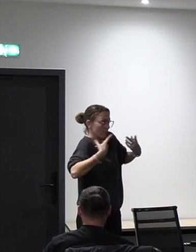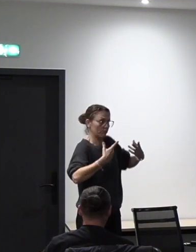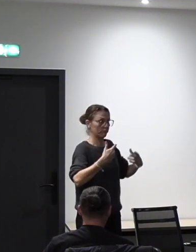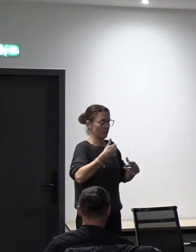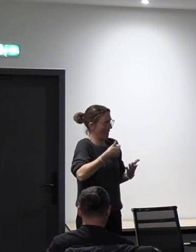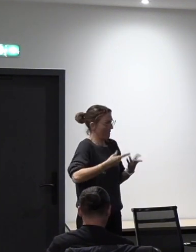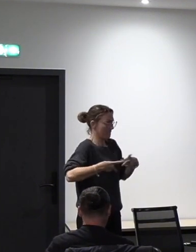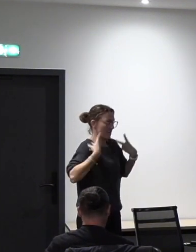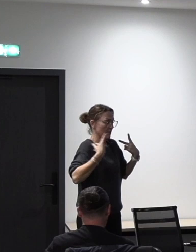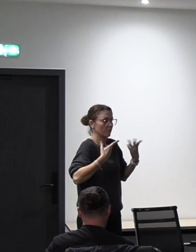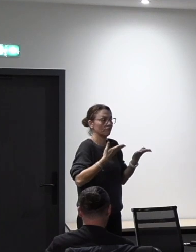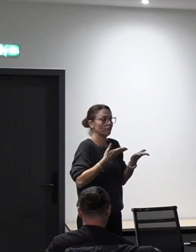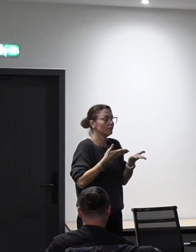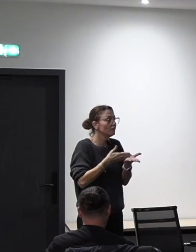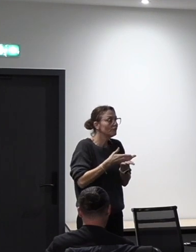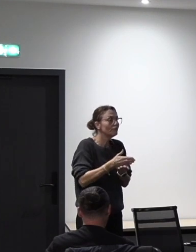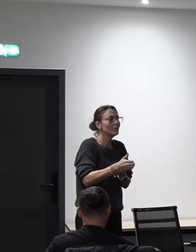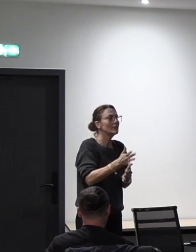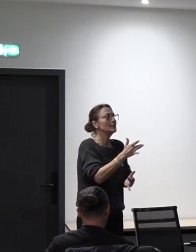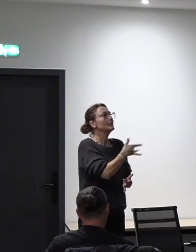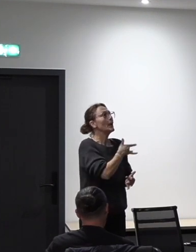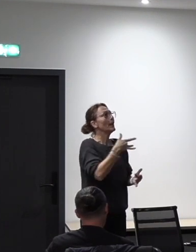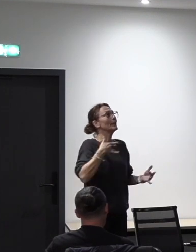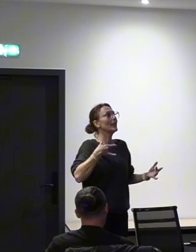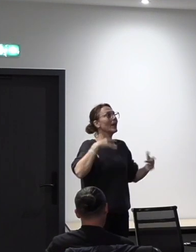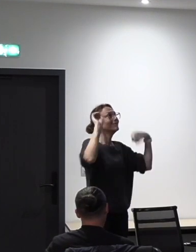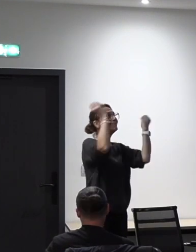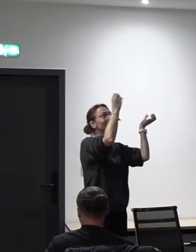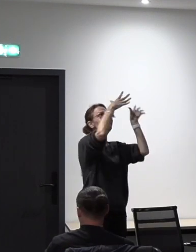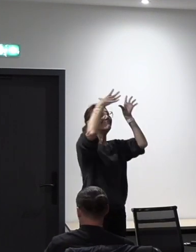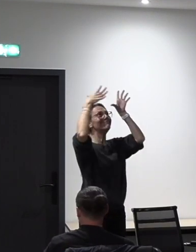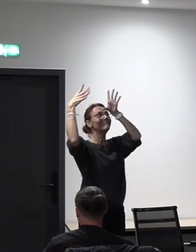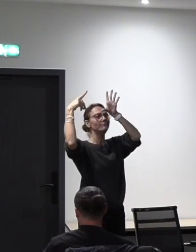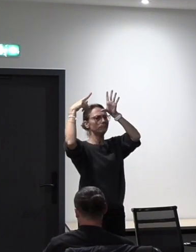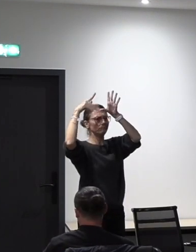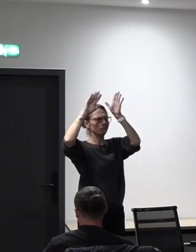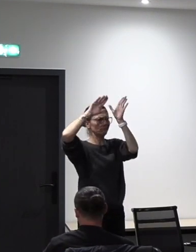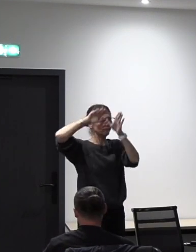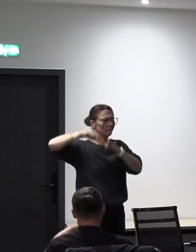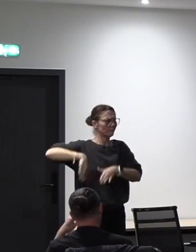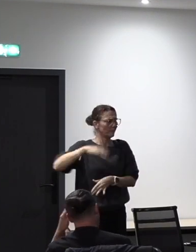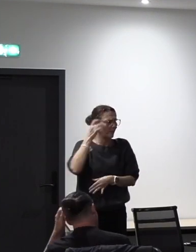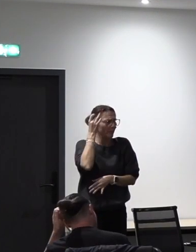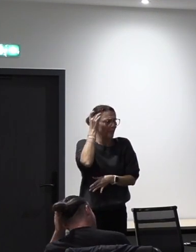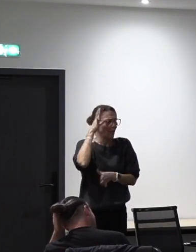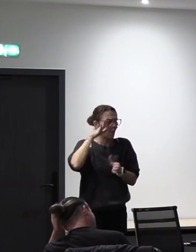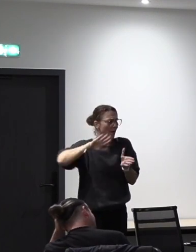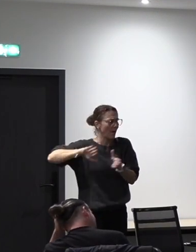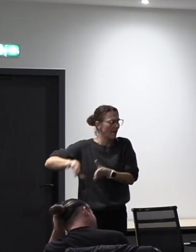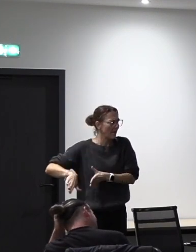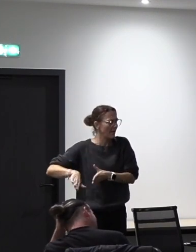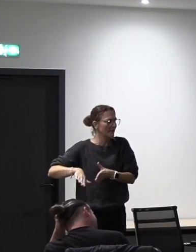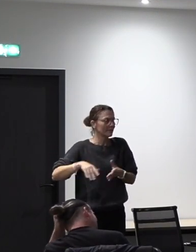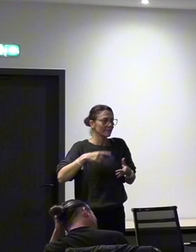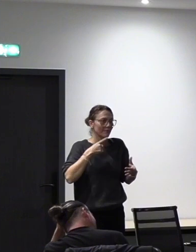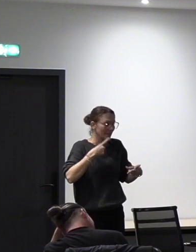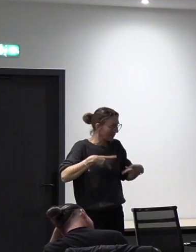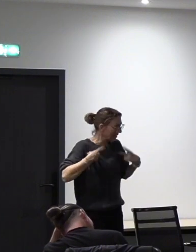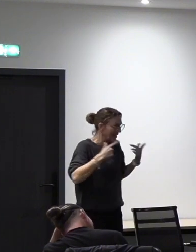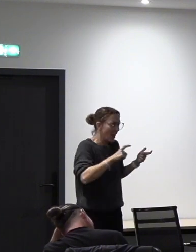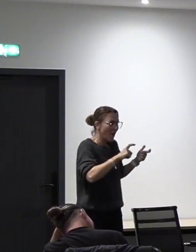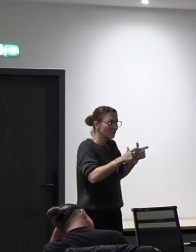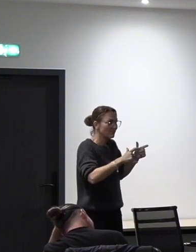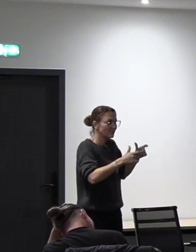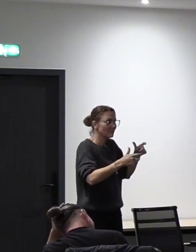schéma idéal, santé idéale, dont on vient de dire que c'est une aberration, une abstraction, on se dégrade, on